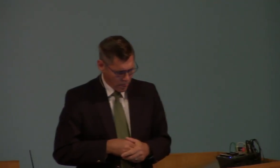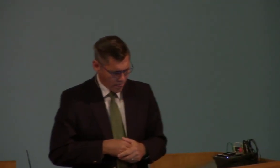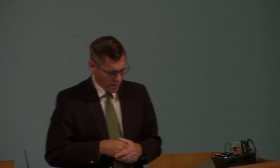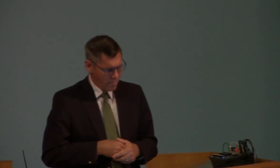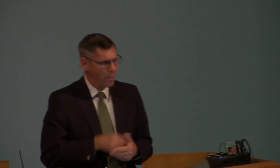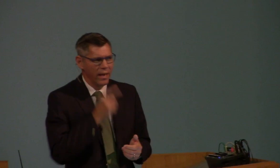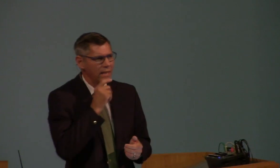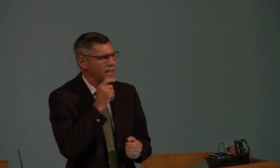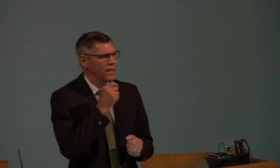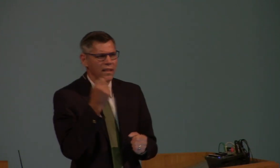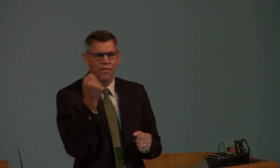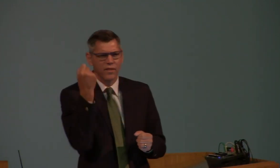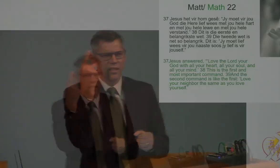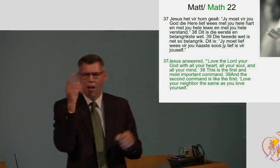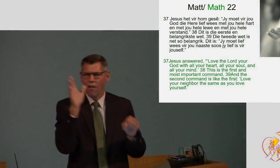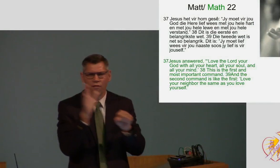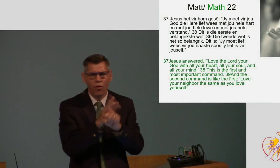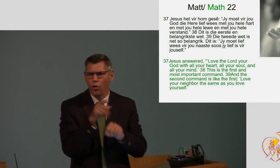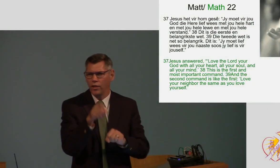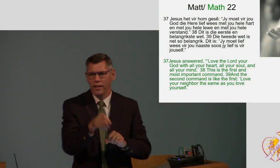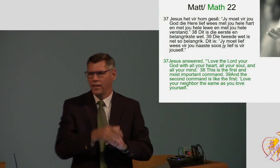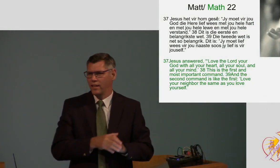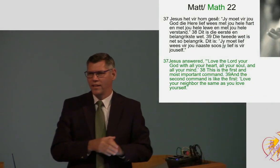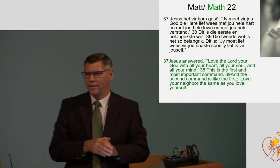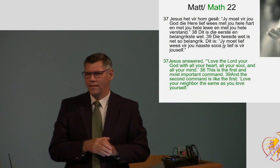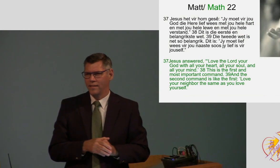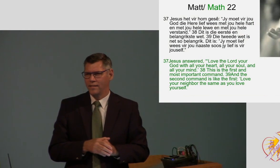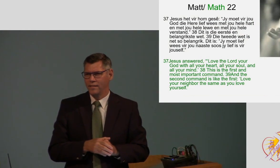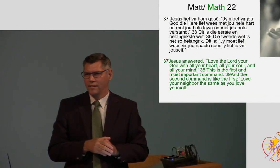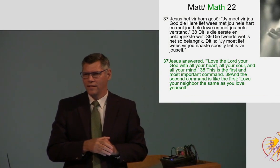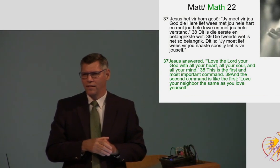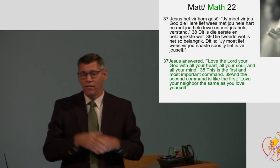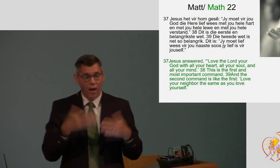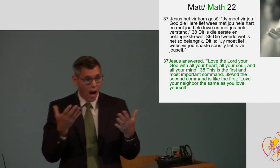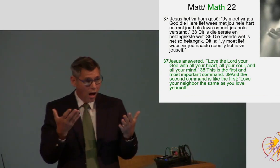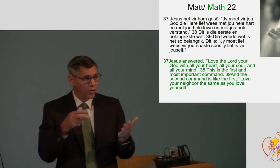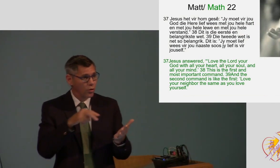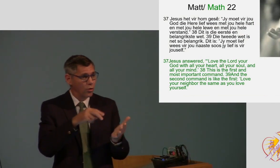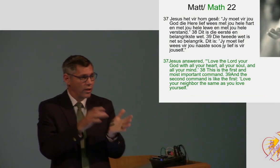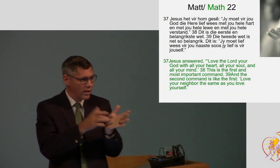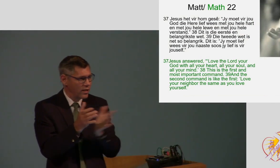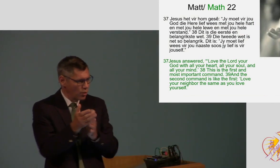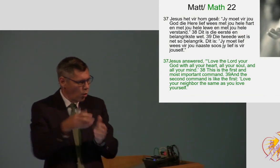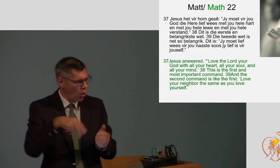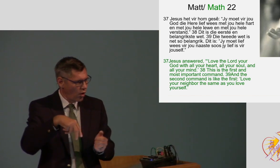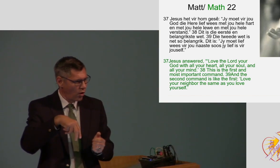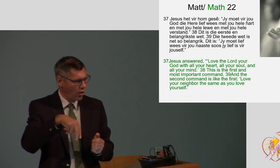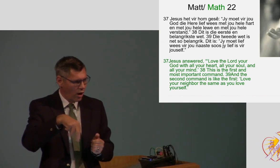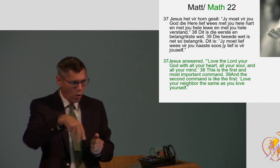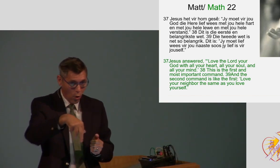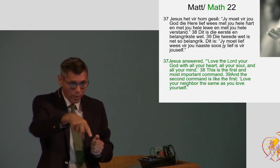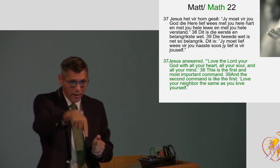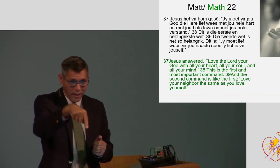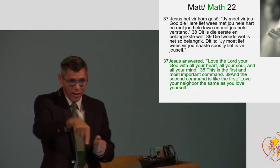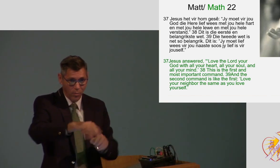Maar mense het nie verstaan vol dit nie. Veral toe Jesus nog geloop het hier op die